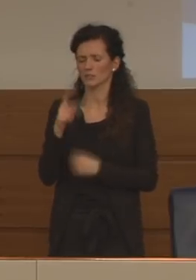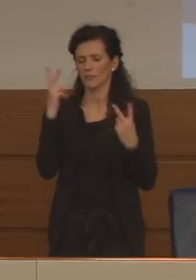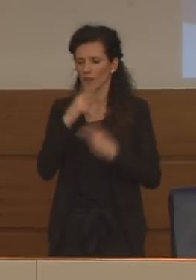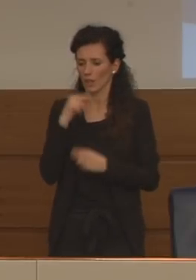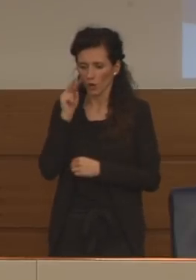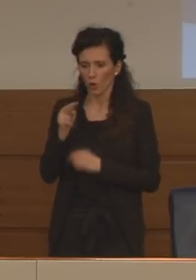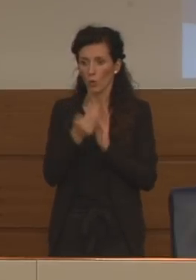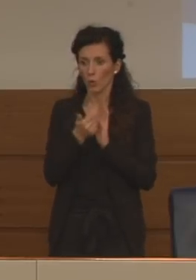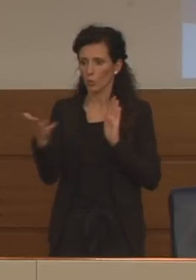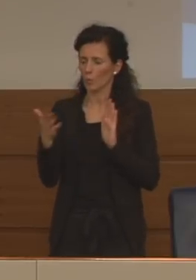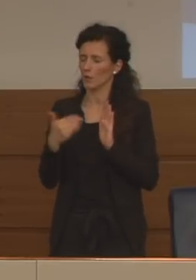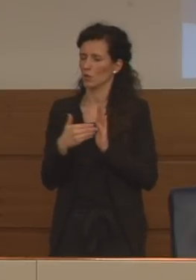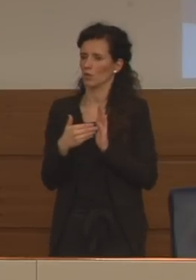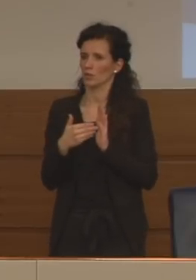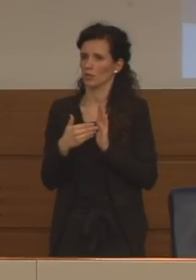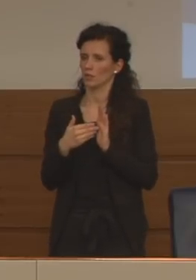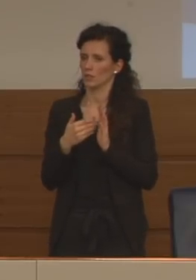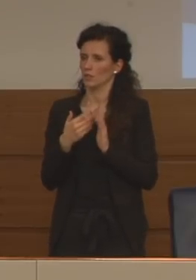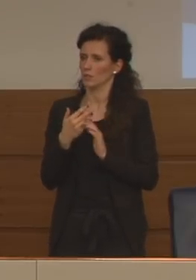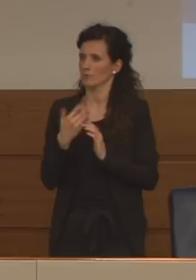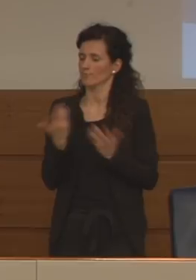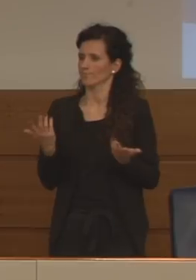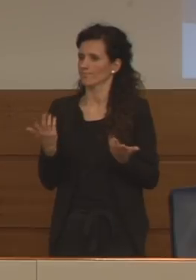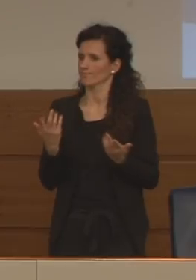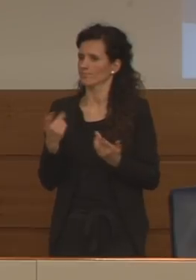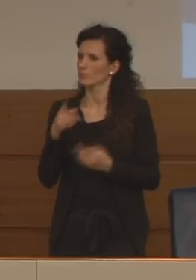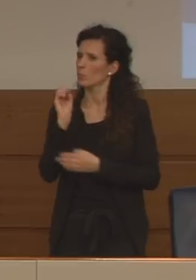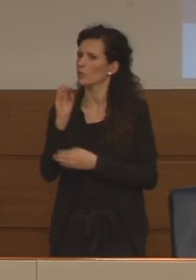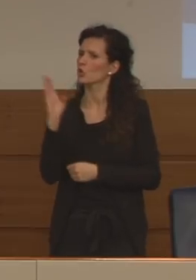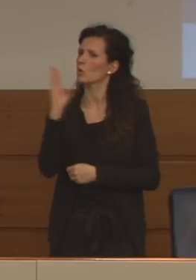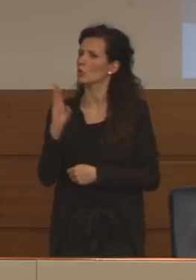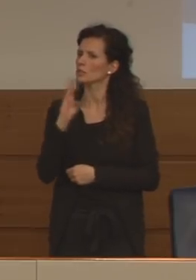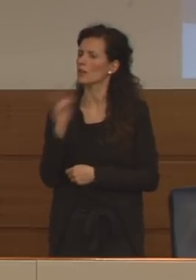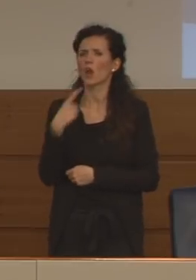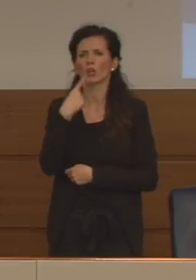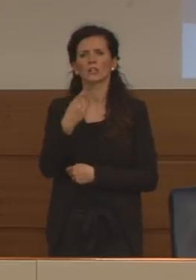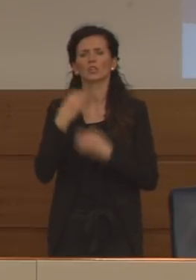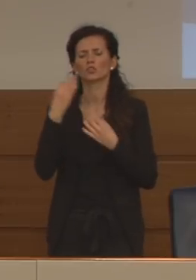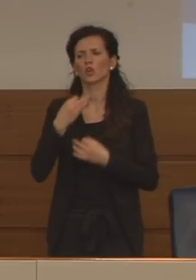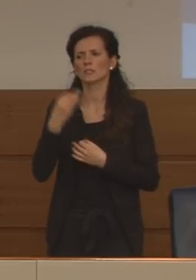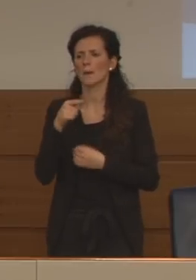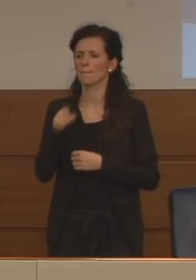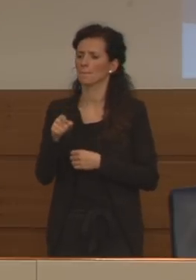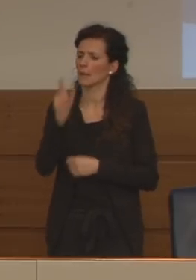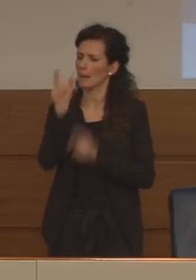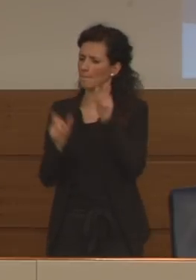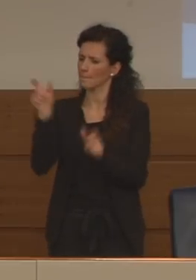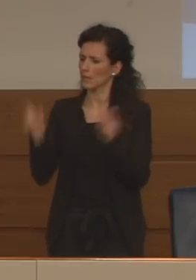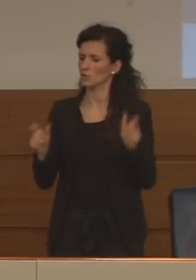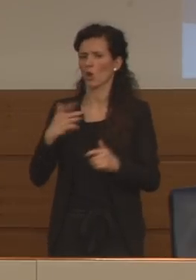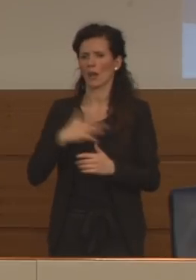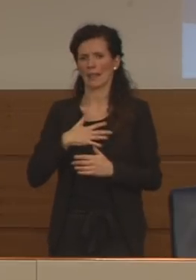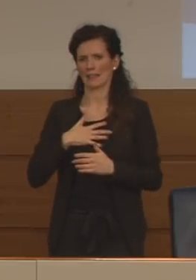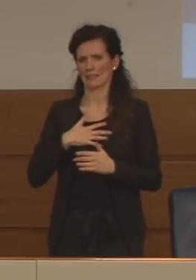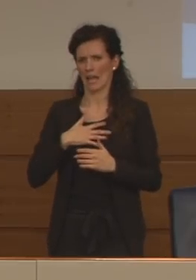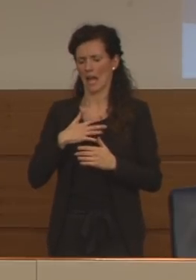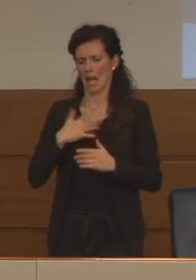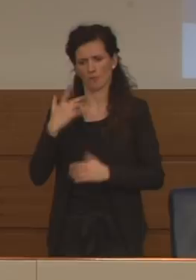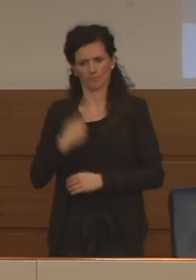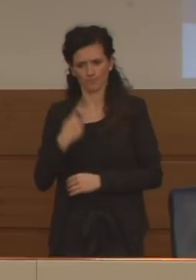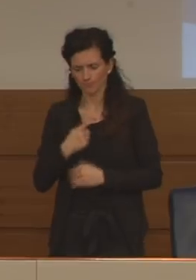al professor gusto ferro ci avete sempre detto che sono appunto persone con età avanzata con